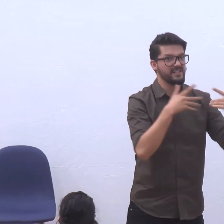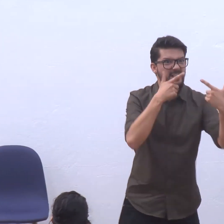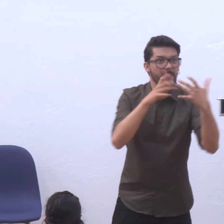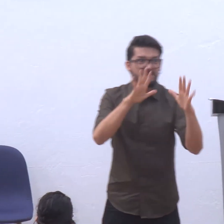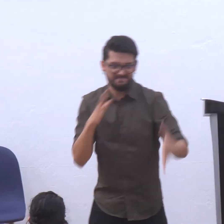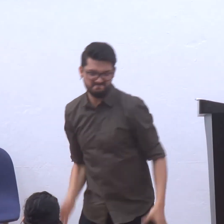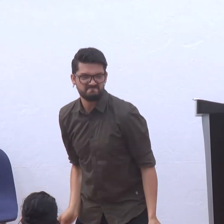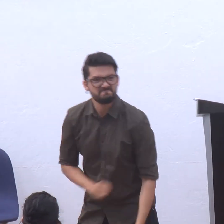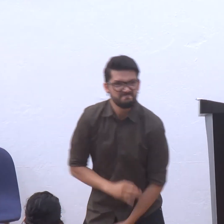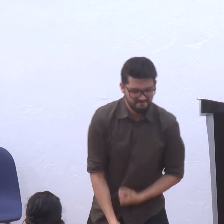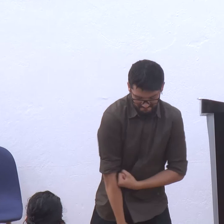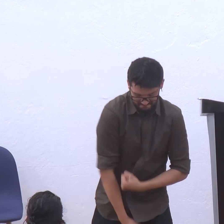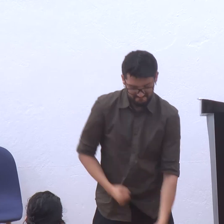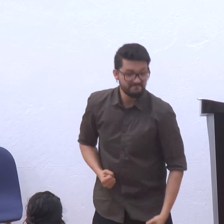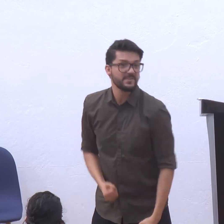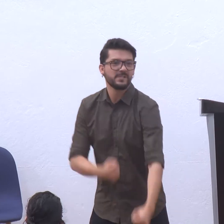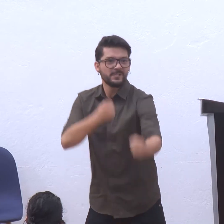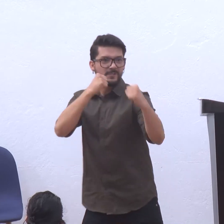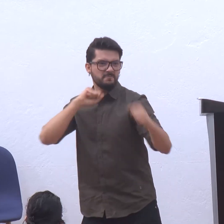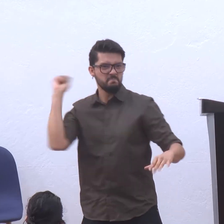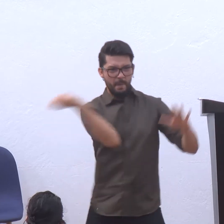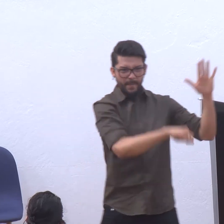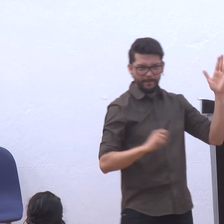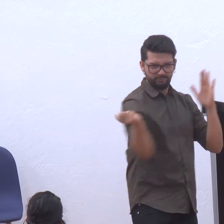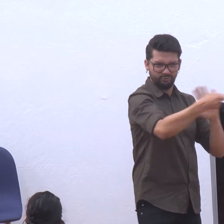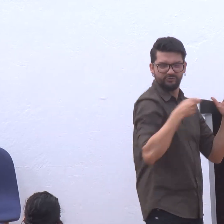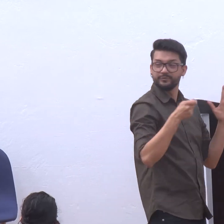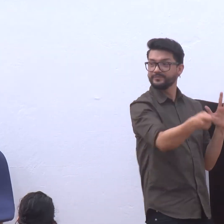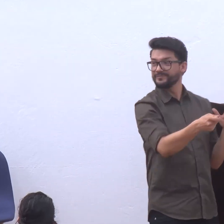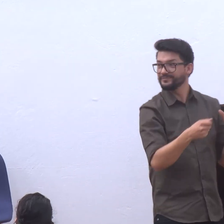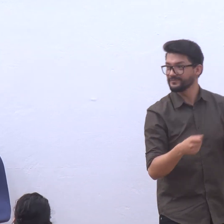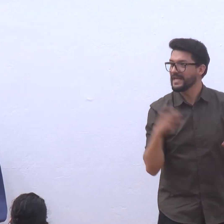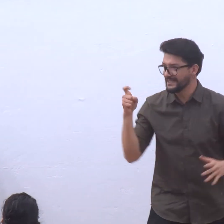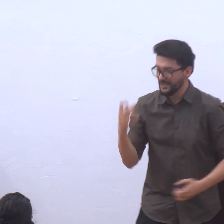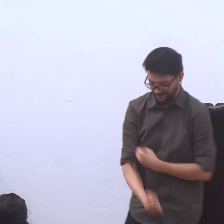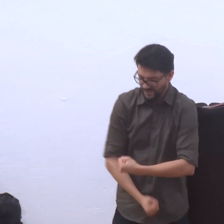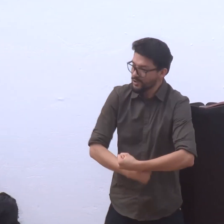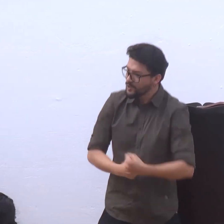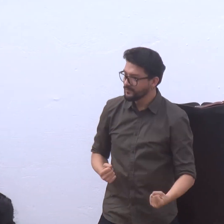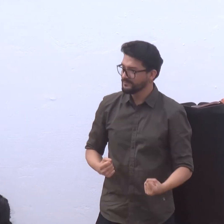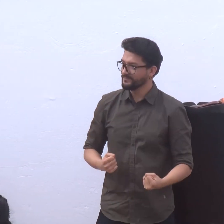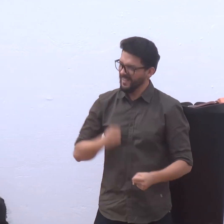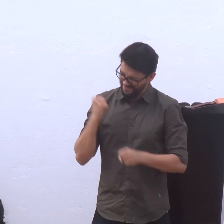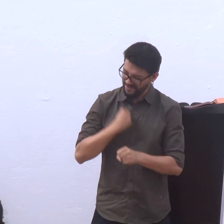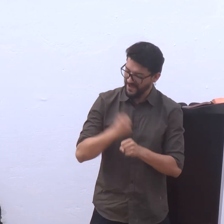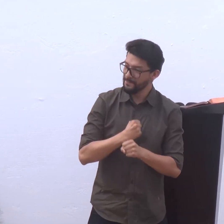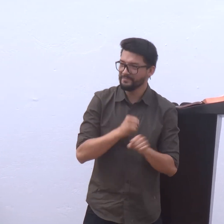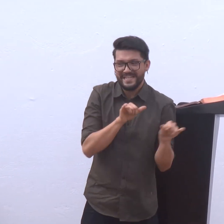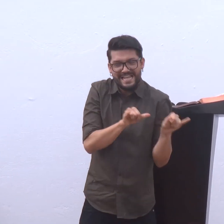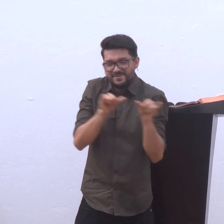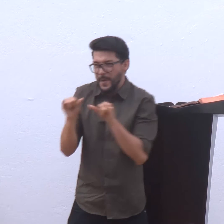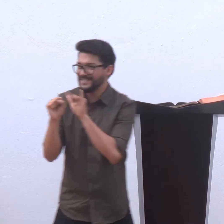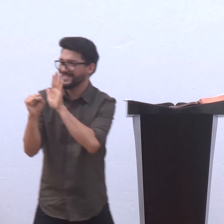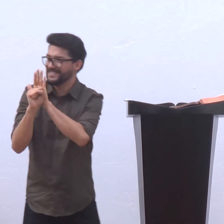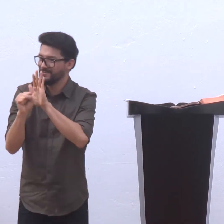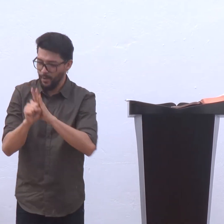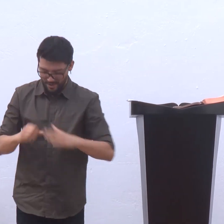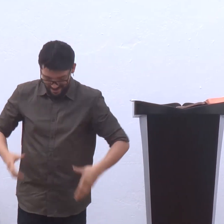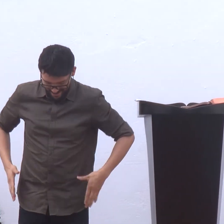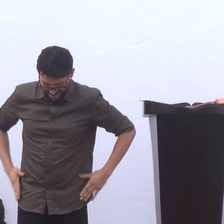O cuando en el momento de guerra se ceñían sus lomos y iban a pelear en la guerra. Eso hace